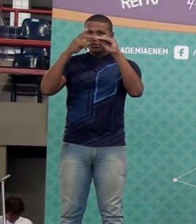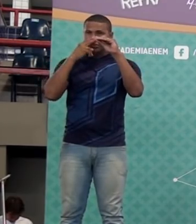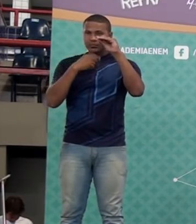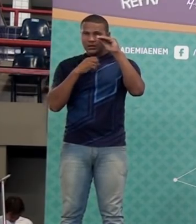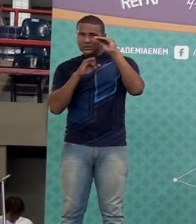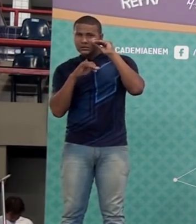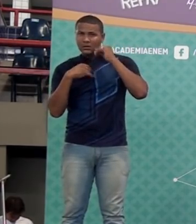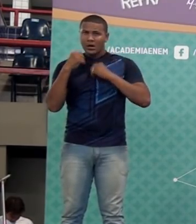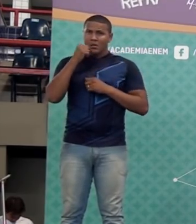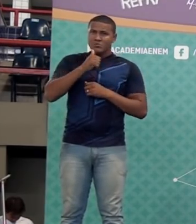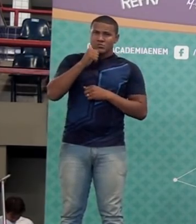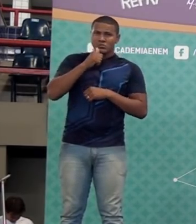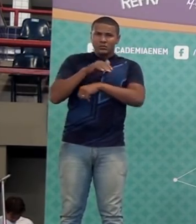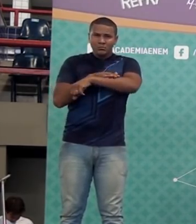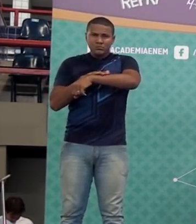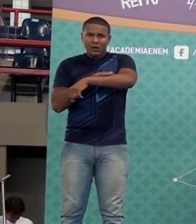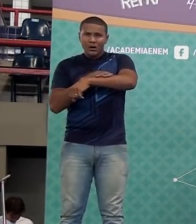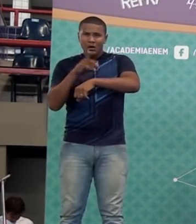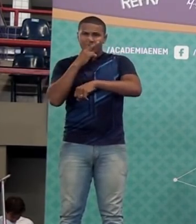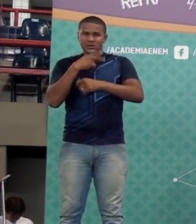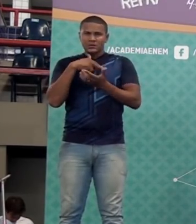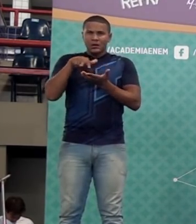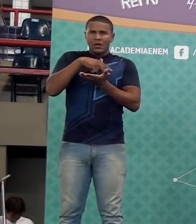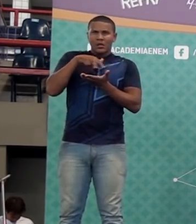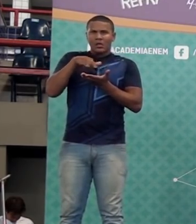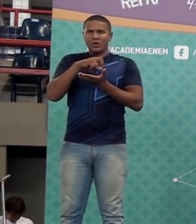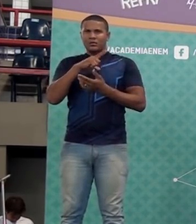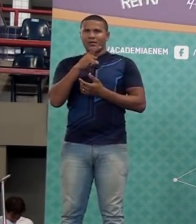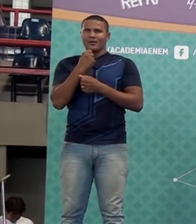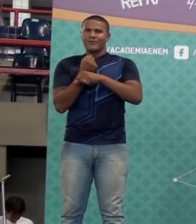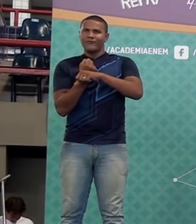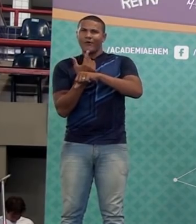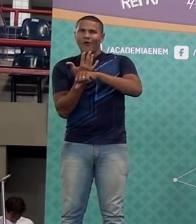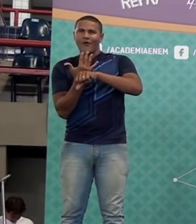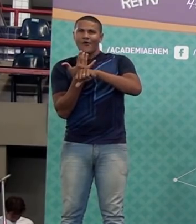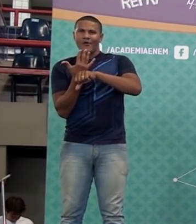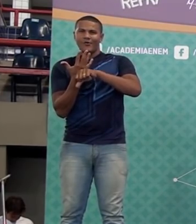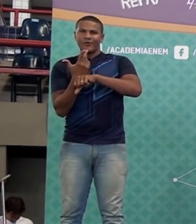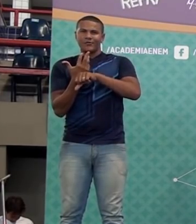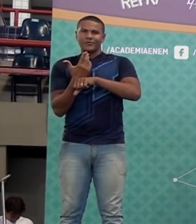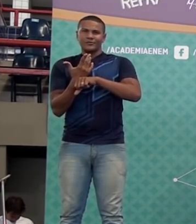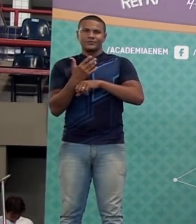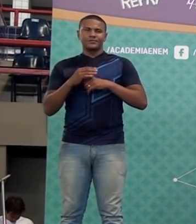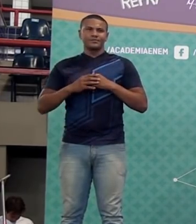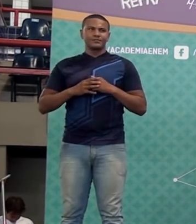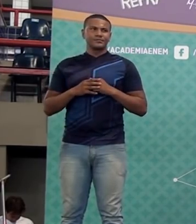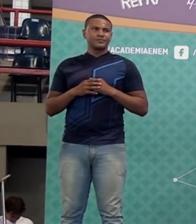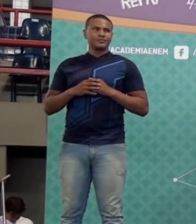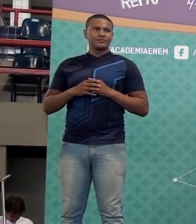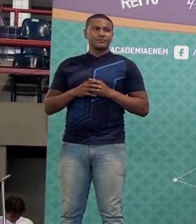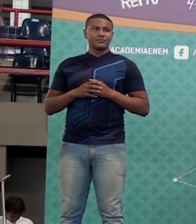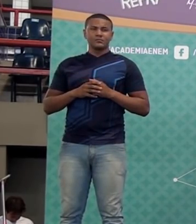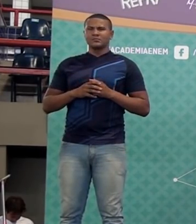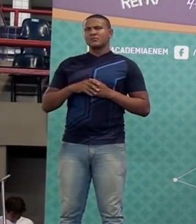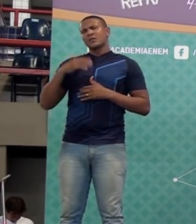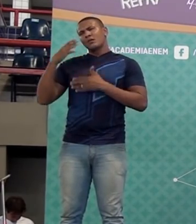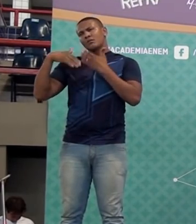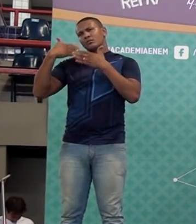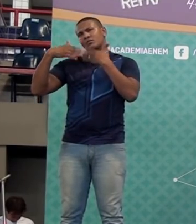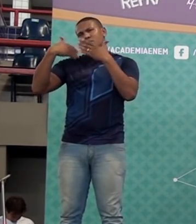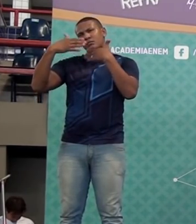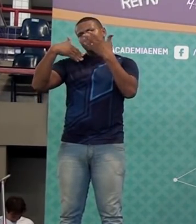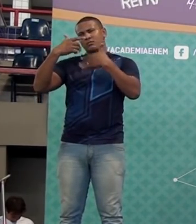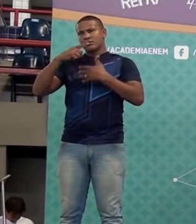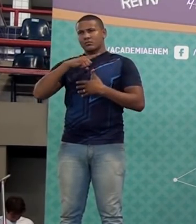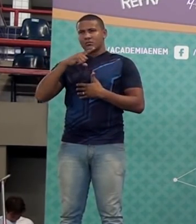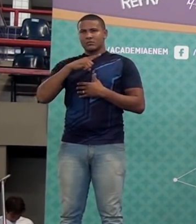fica afoita para dançar na chama da batalha? Lá pelas tantas, o Chico Buarque de Holanda fala da Morena da Angola.